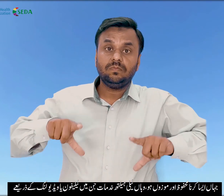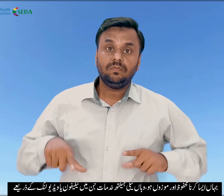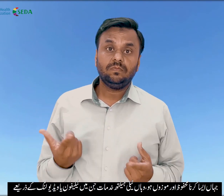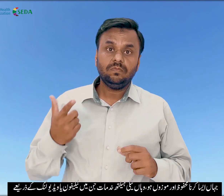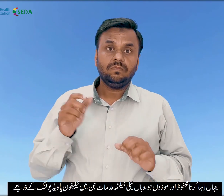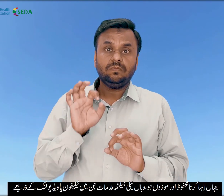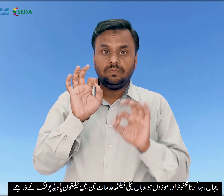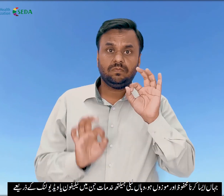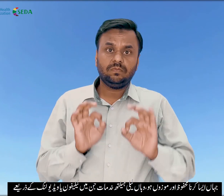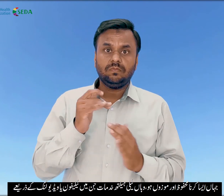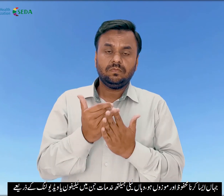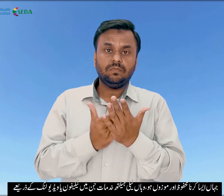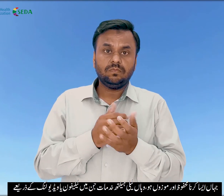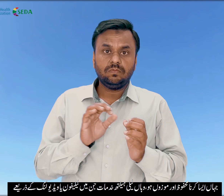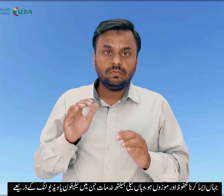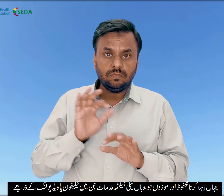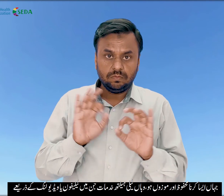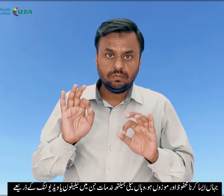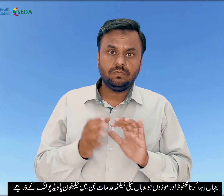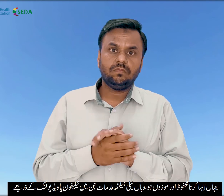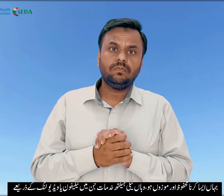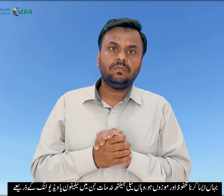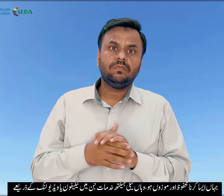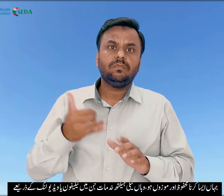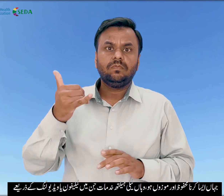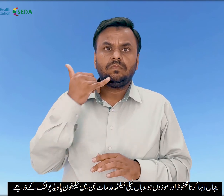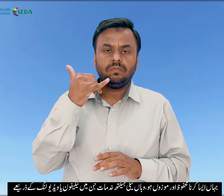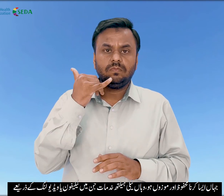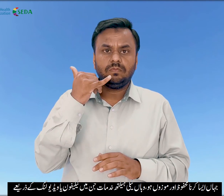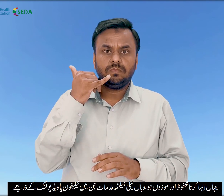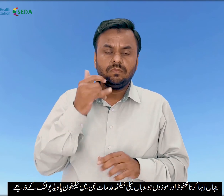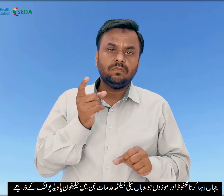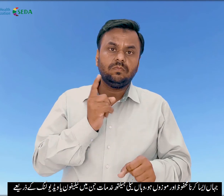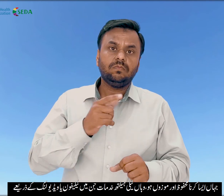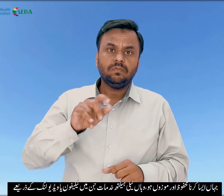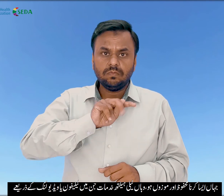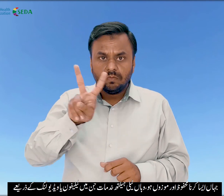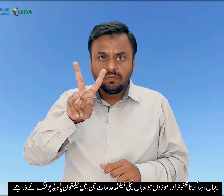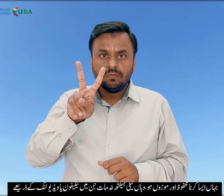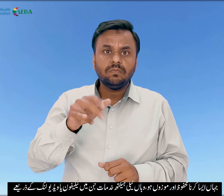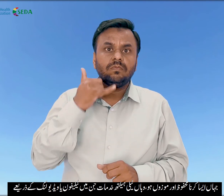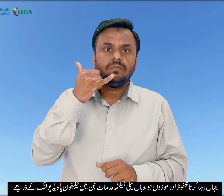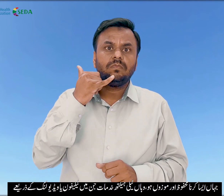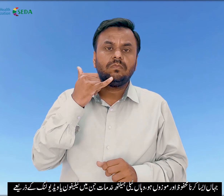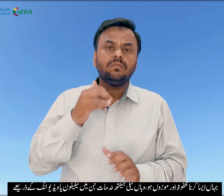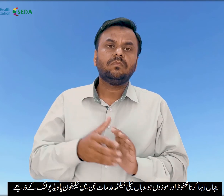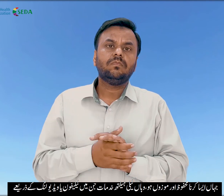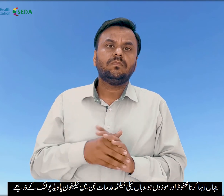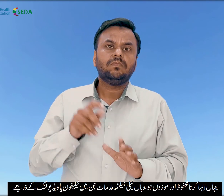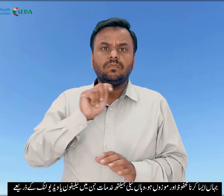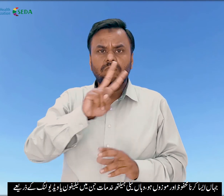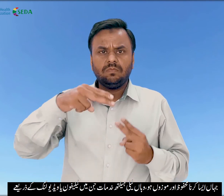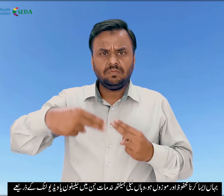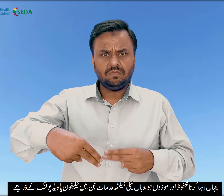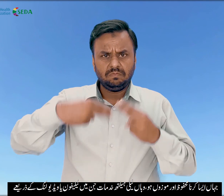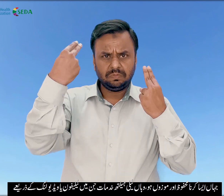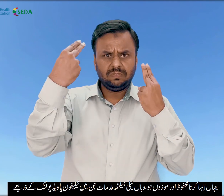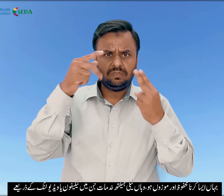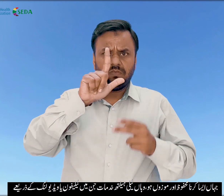جہاں ایسا کرنا محفوظ اور موزوں ہو، وہاں ٹیلی ہیلتھ خدمات جن میں ٹیلی فون یا ویڈیو لنک کے